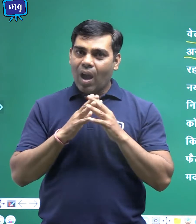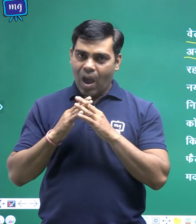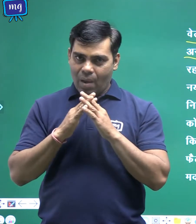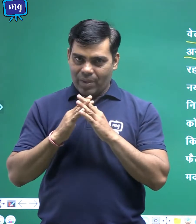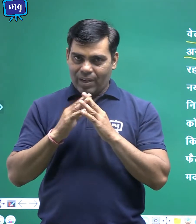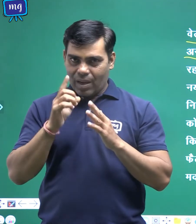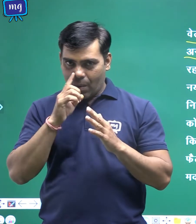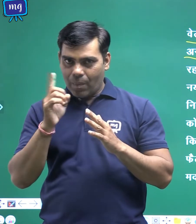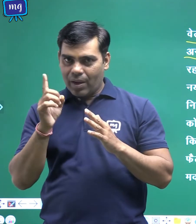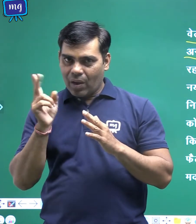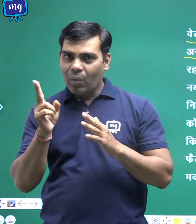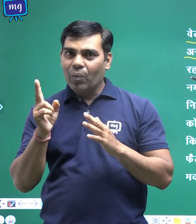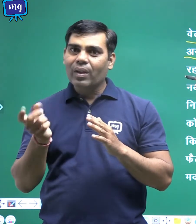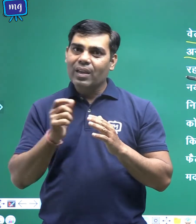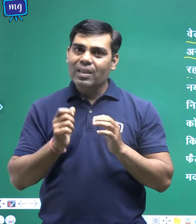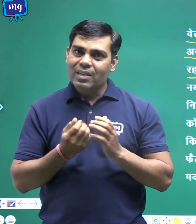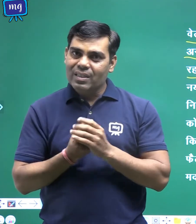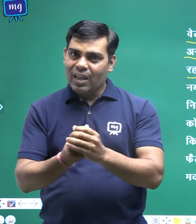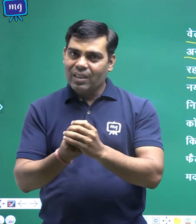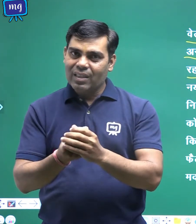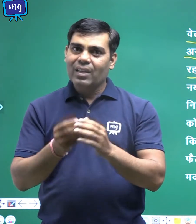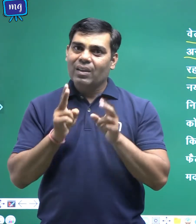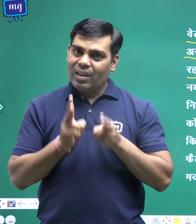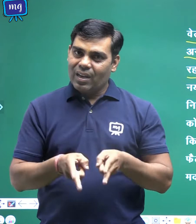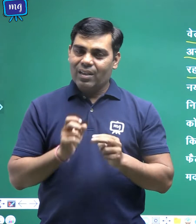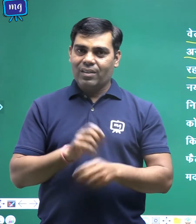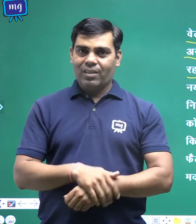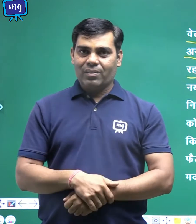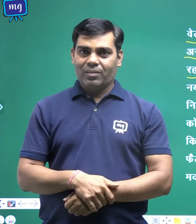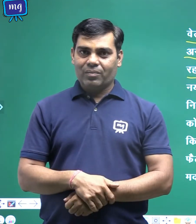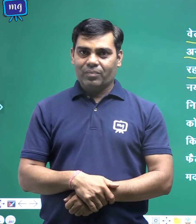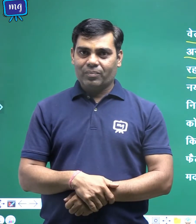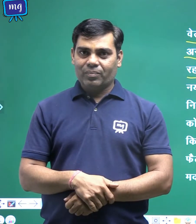के साथ रहने लगी।